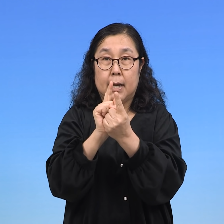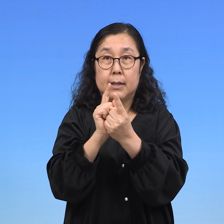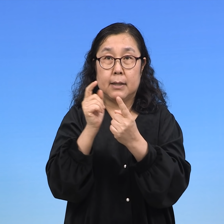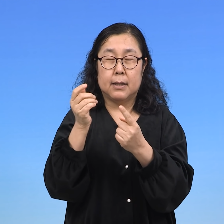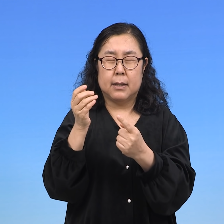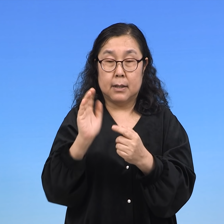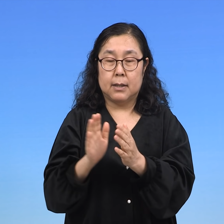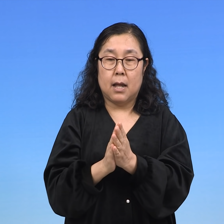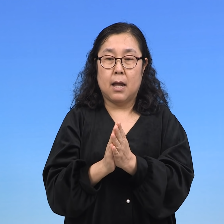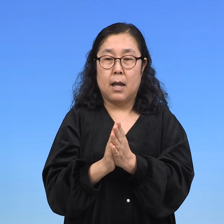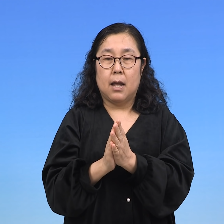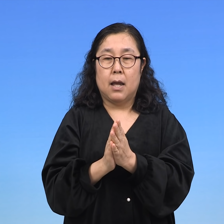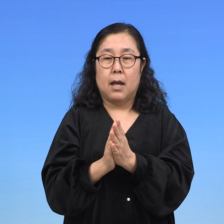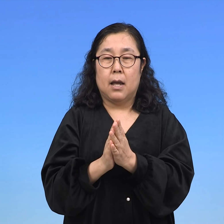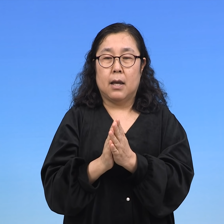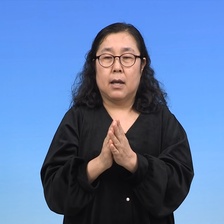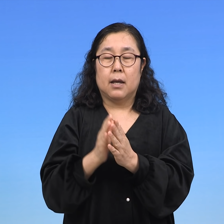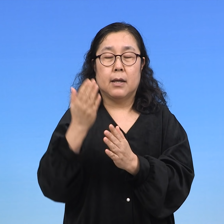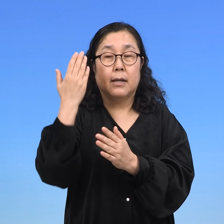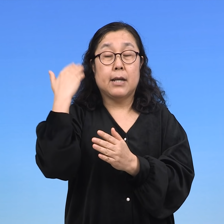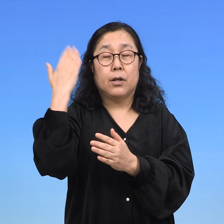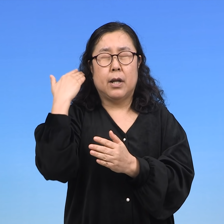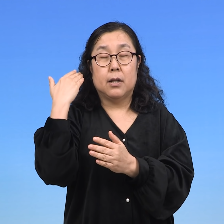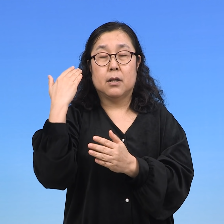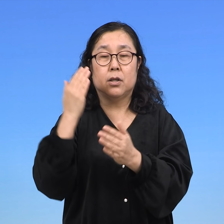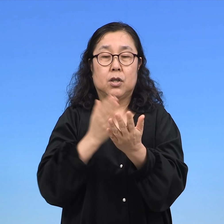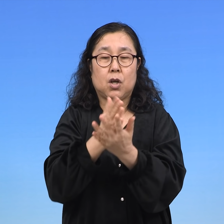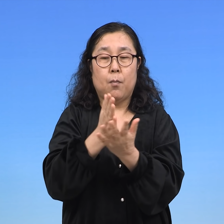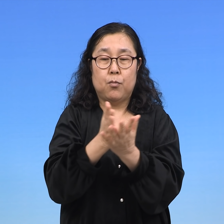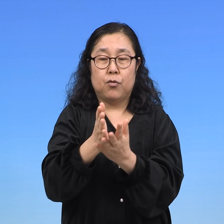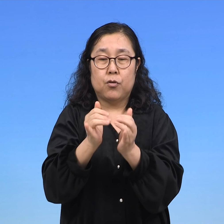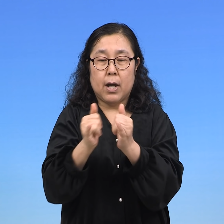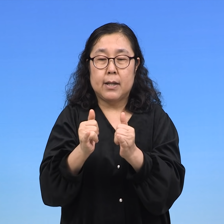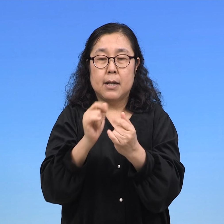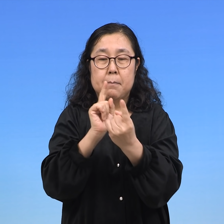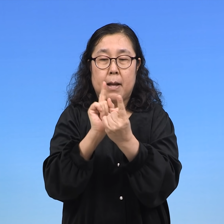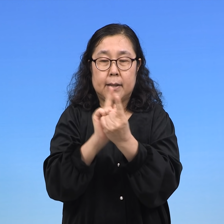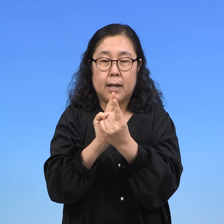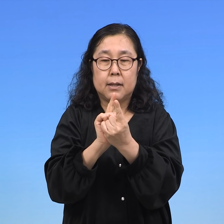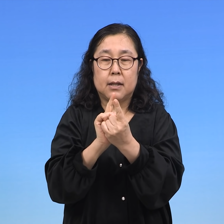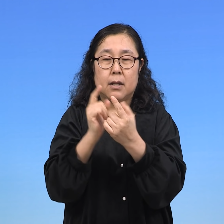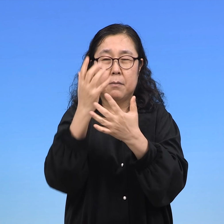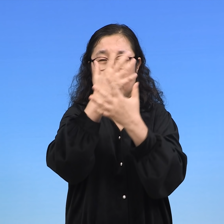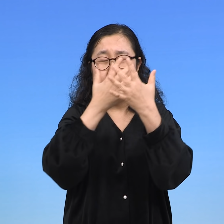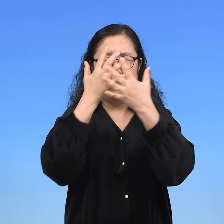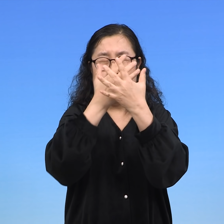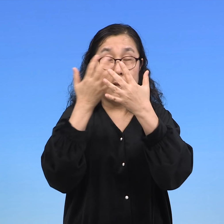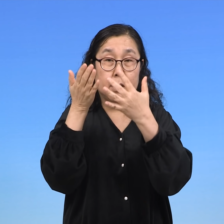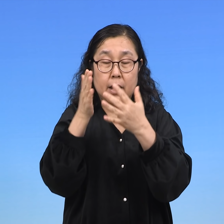그분들 만나 대화할 때마다 오리무중, 안개 같았는데 요즘은 너무 기쁨이 밀려듭니다.